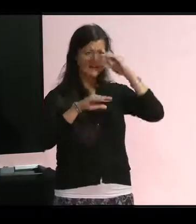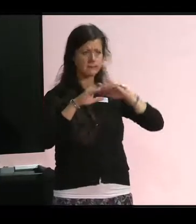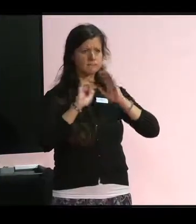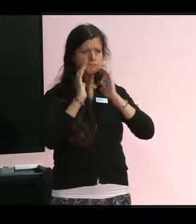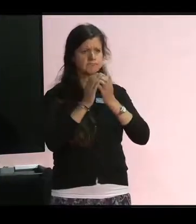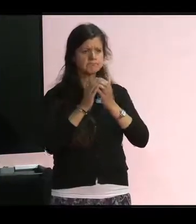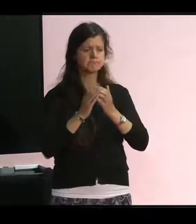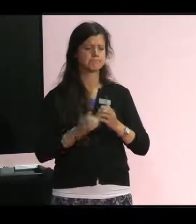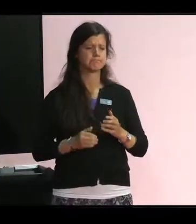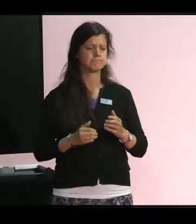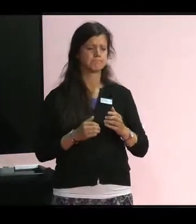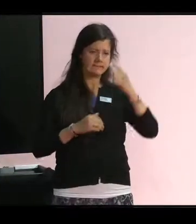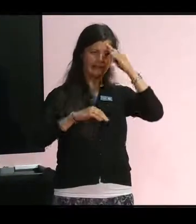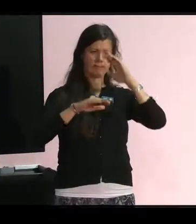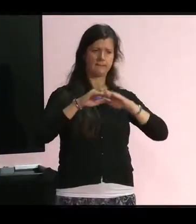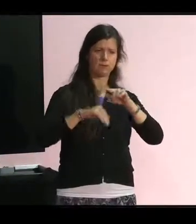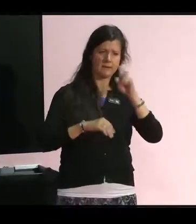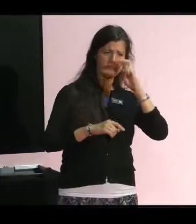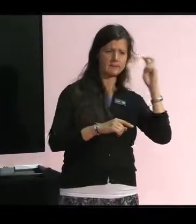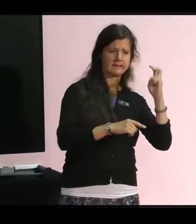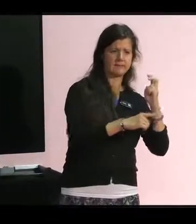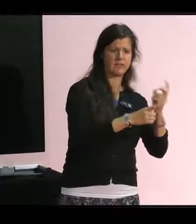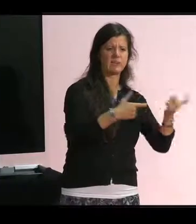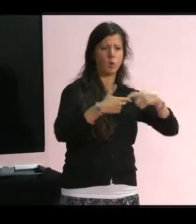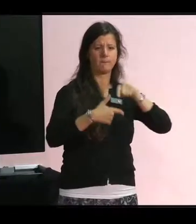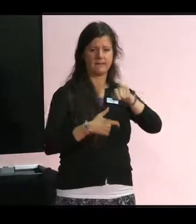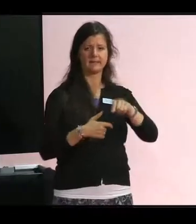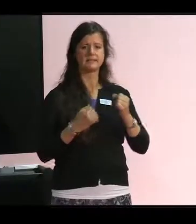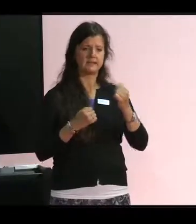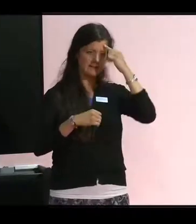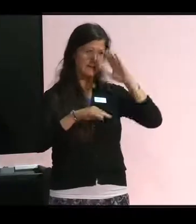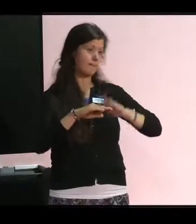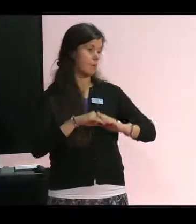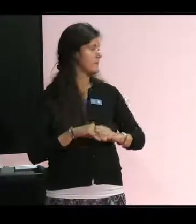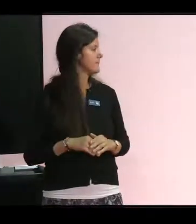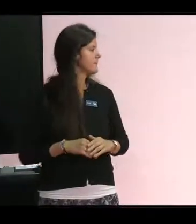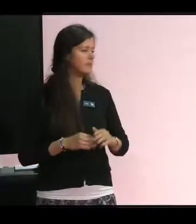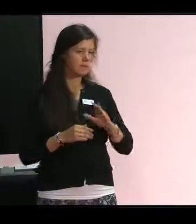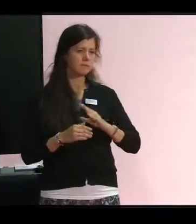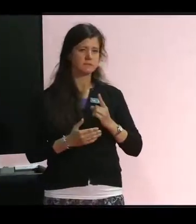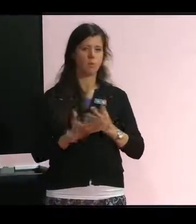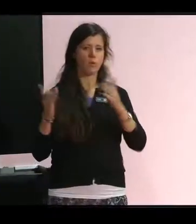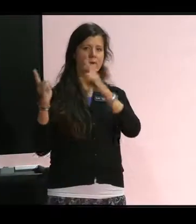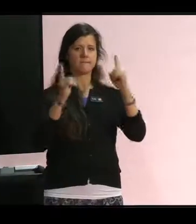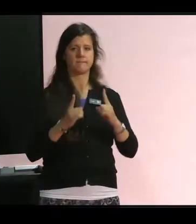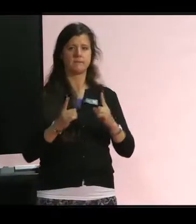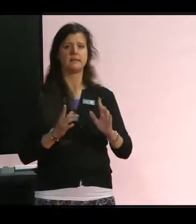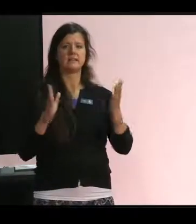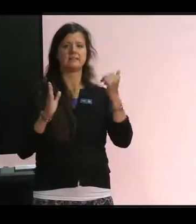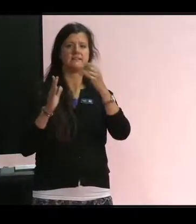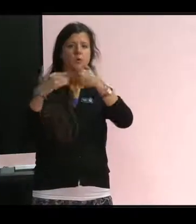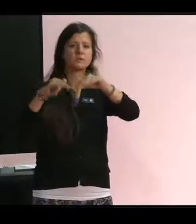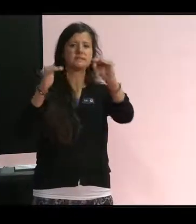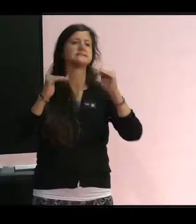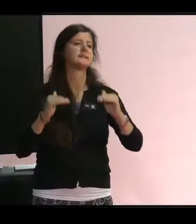kan vara tänker på den kopplingen, för det är ändå 15% av jordens befolkning som lever med funktionsnedsättning, och det är inte så